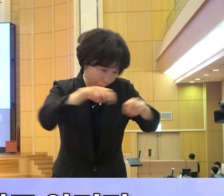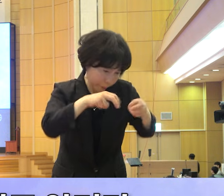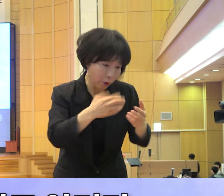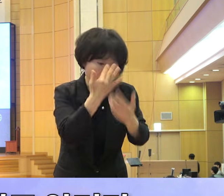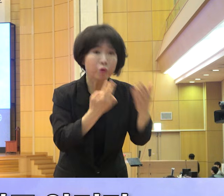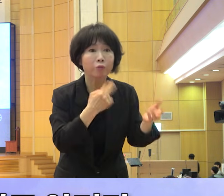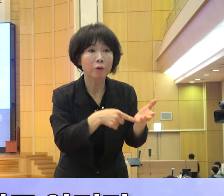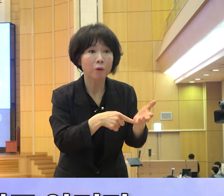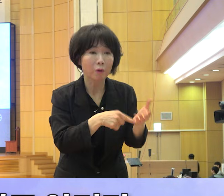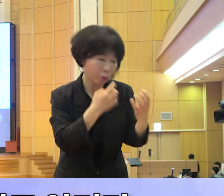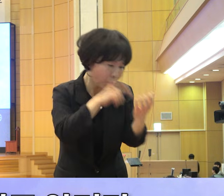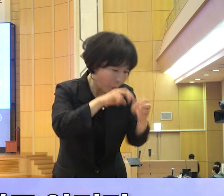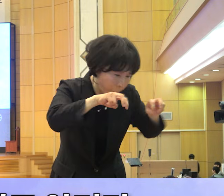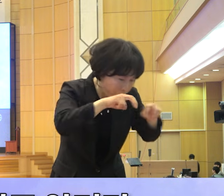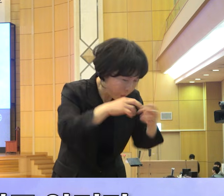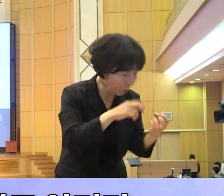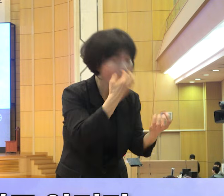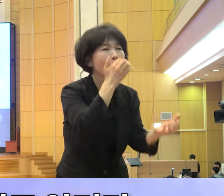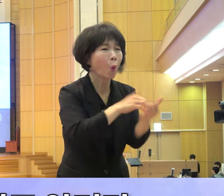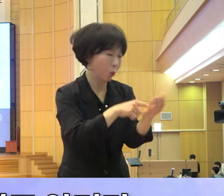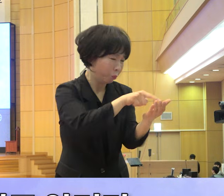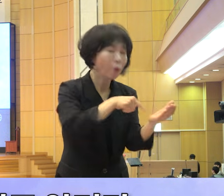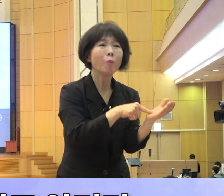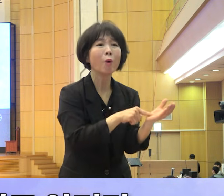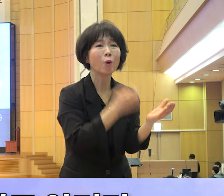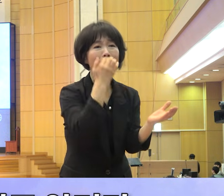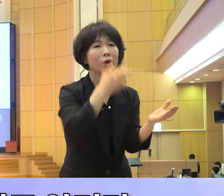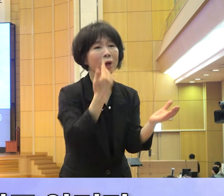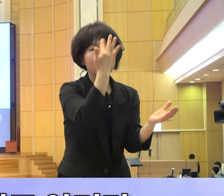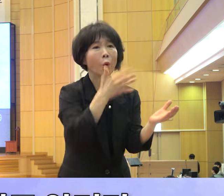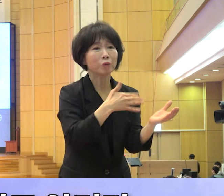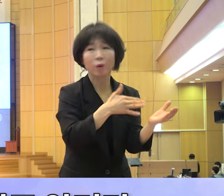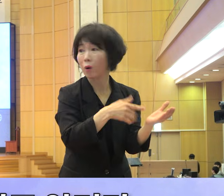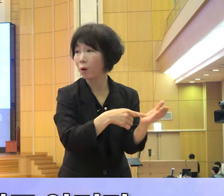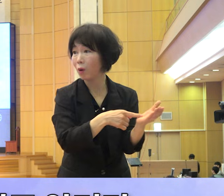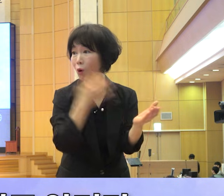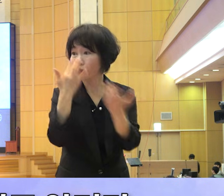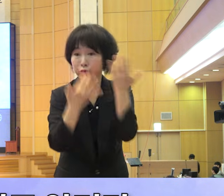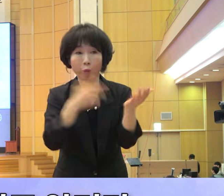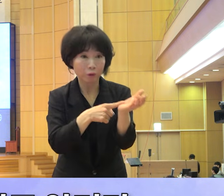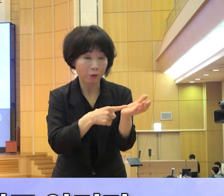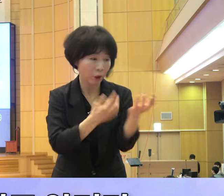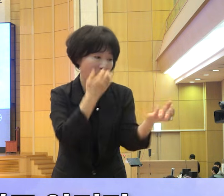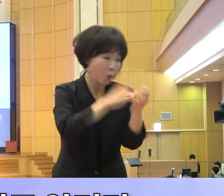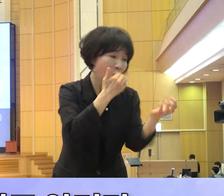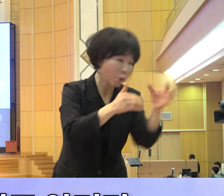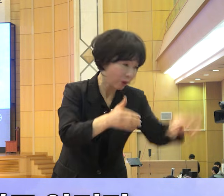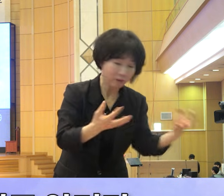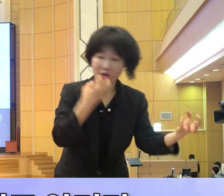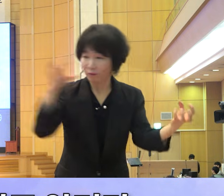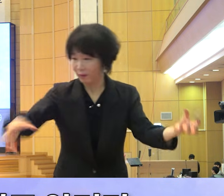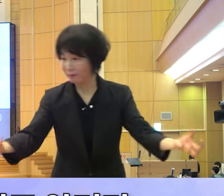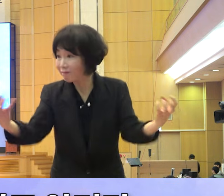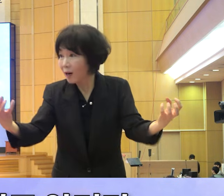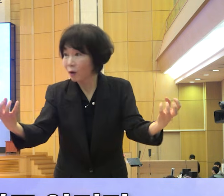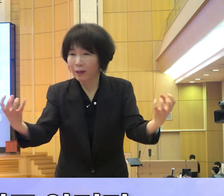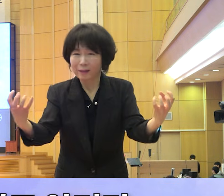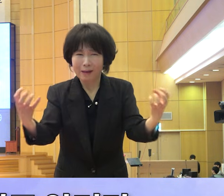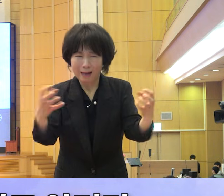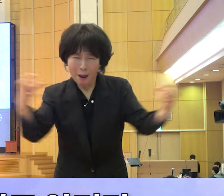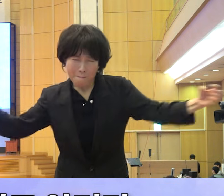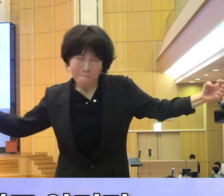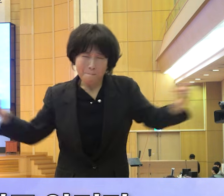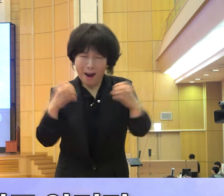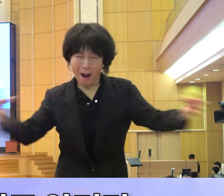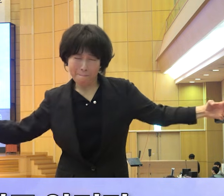그건 뭐 실험 안 해봐 다 우리가 다 상식적으로 아는 거잖아요. 그런데 그 돌멩이끼리